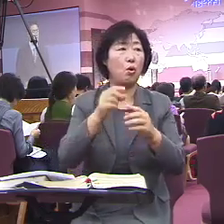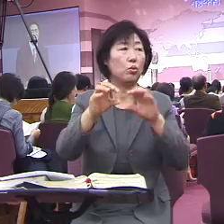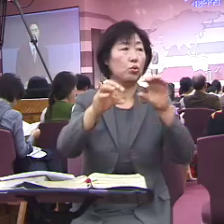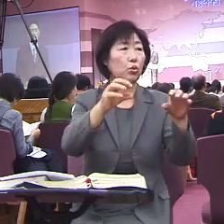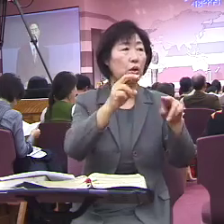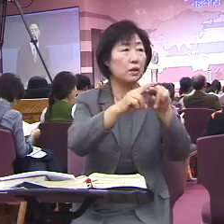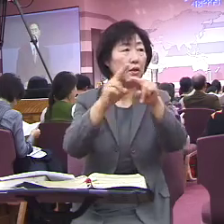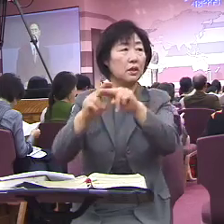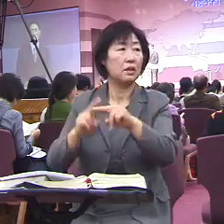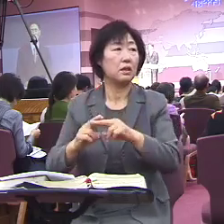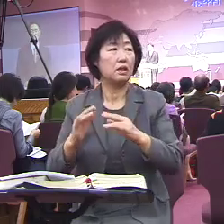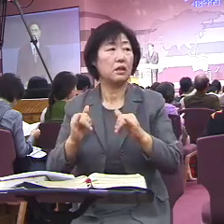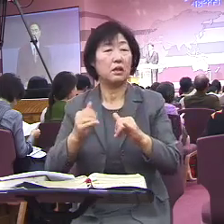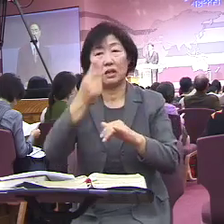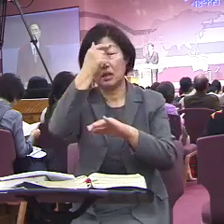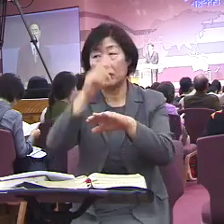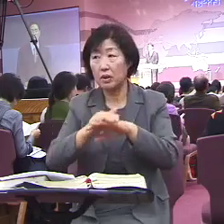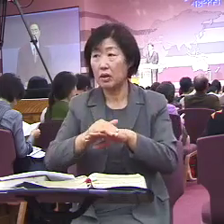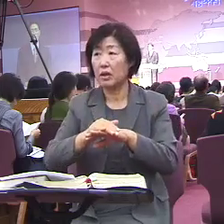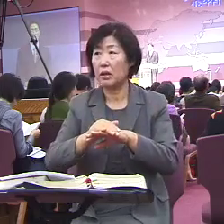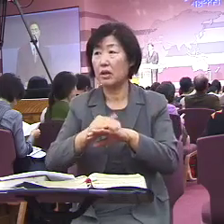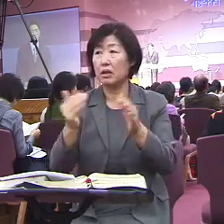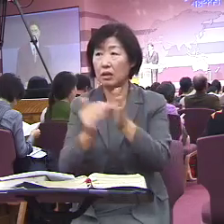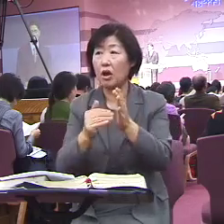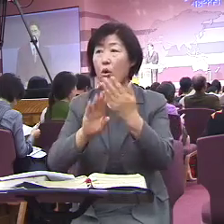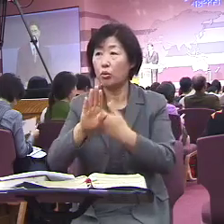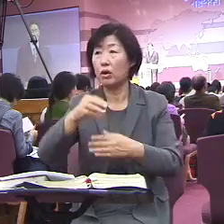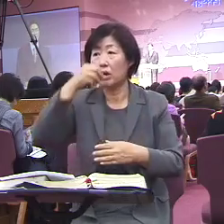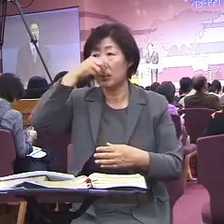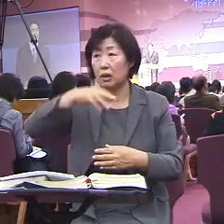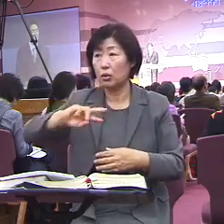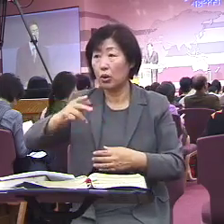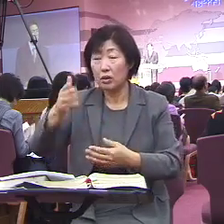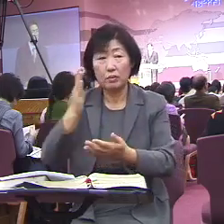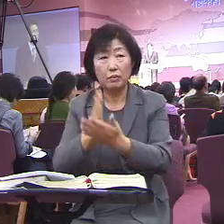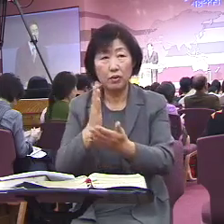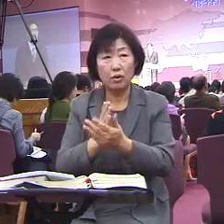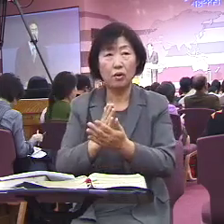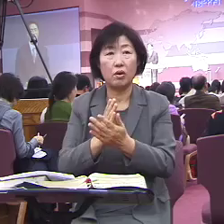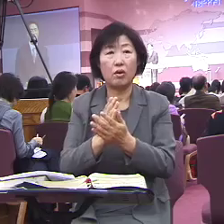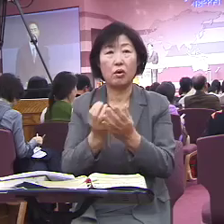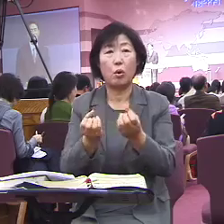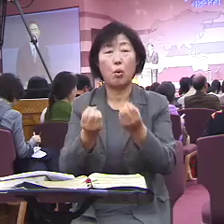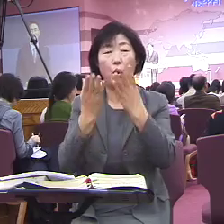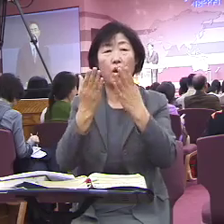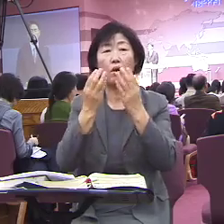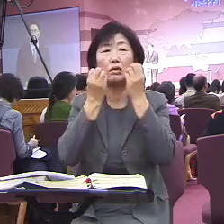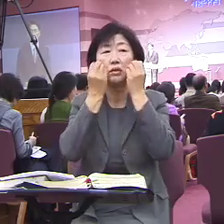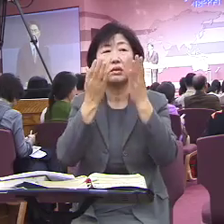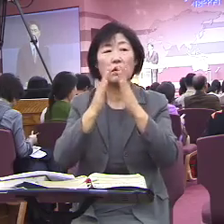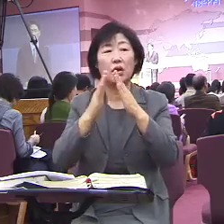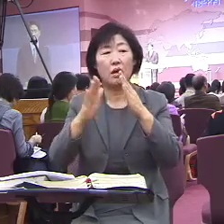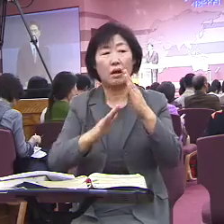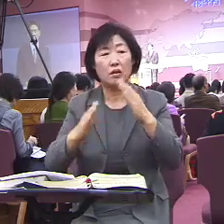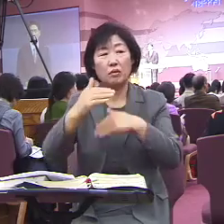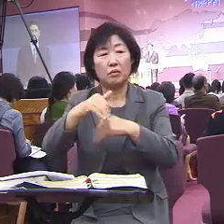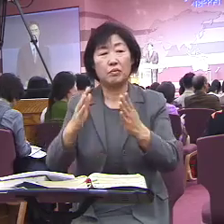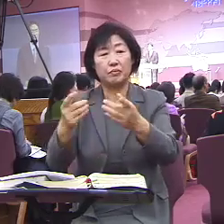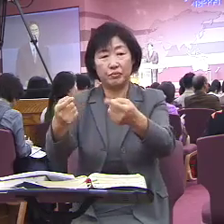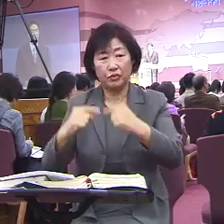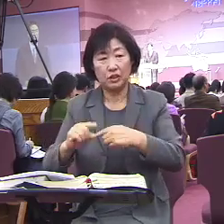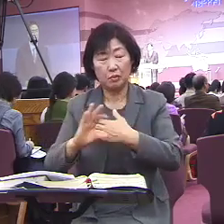앉아 계신데요. 예배 마치시고 그냥 가지 마시고 예배당 뒤편에 있는 새가족 화장실에서 잠깐